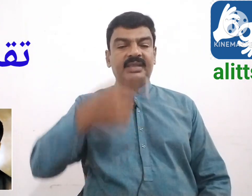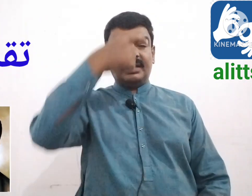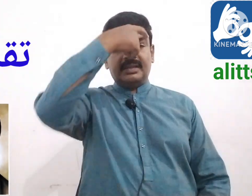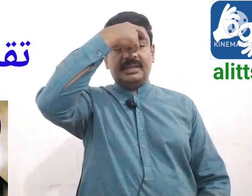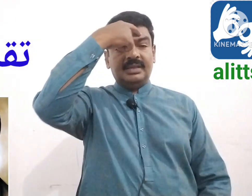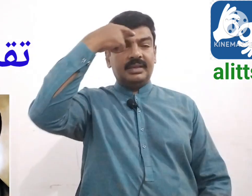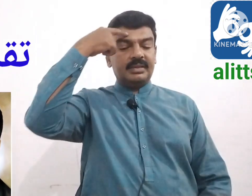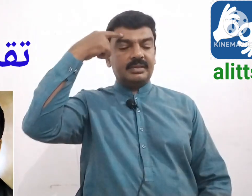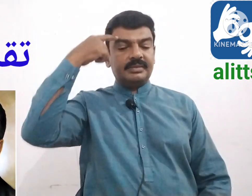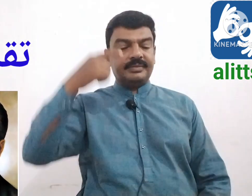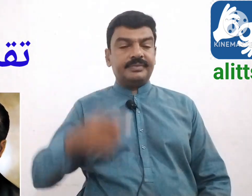तकदीर